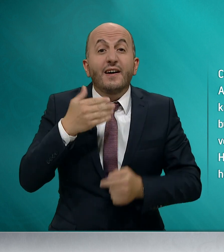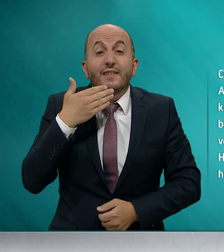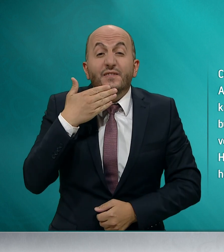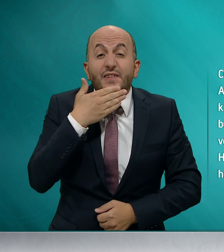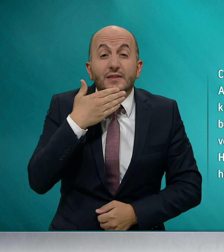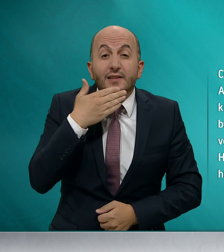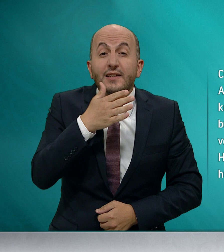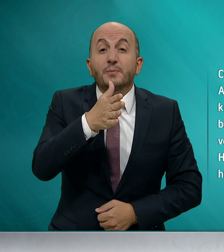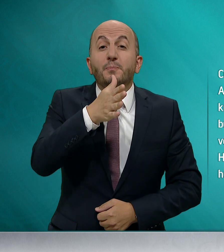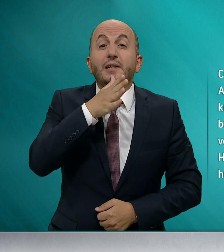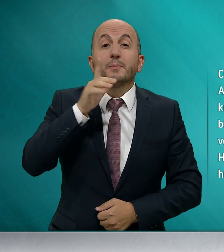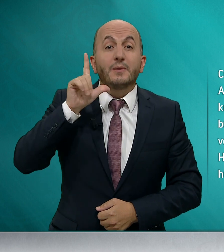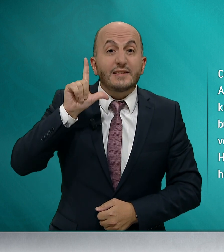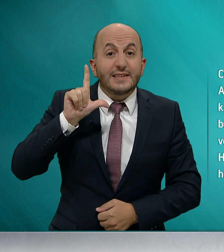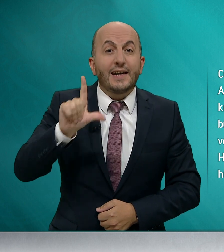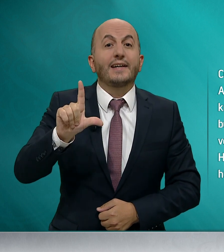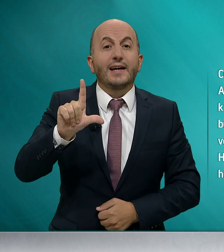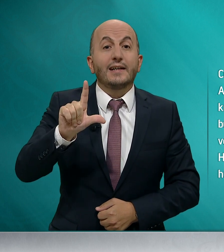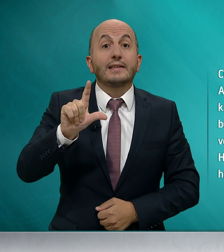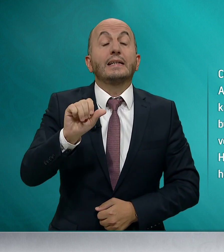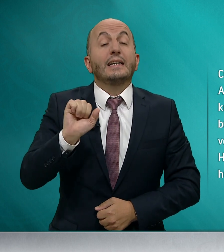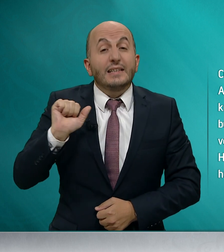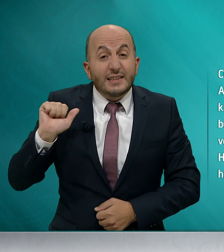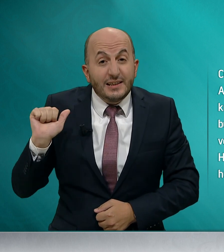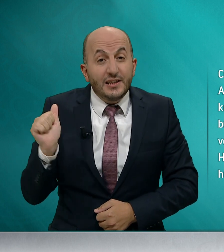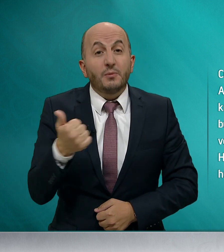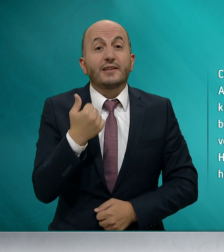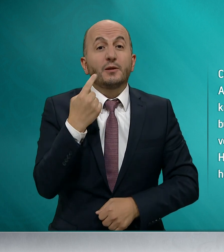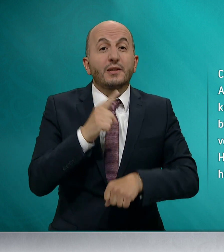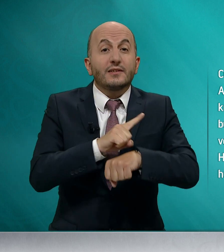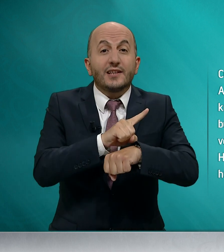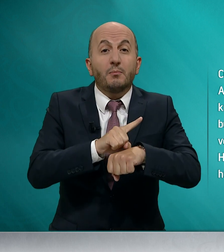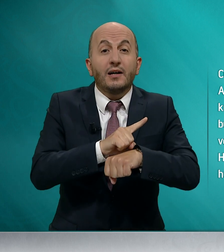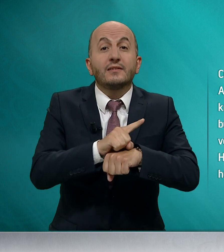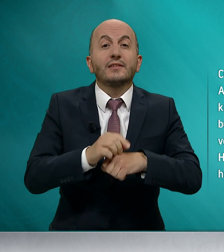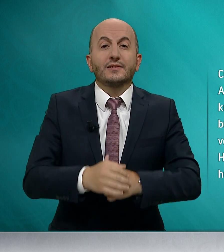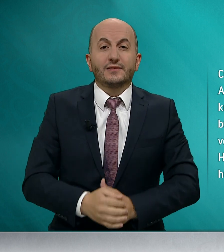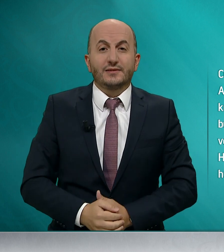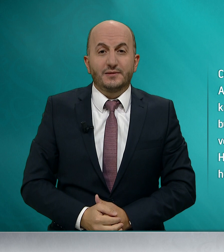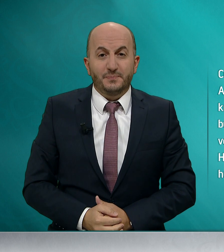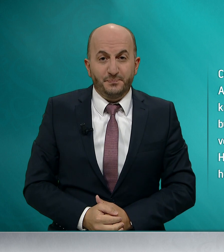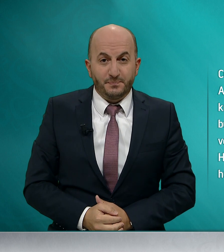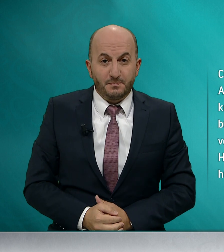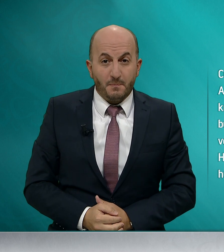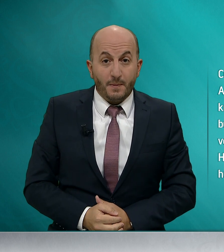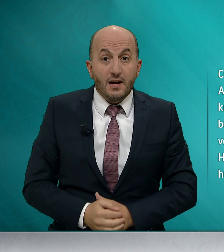ve fırsat bilinmesi gereken kıymetli bir zamandır.